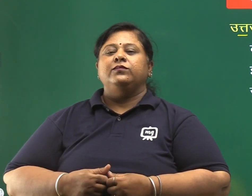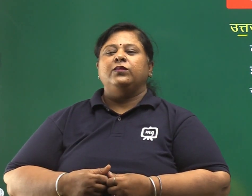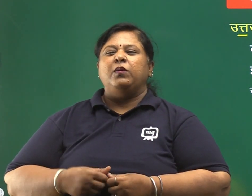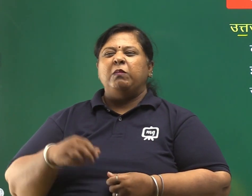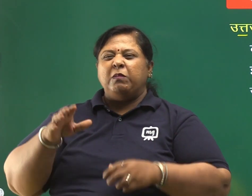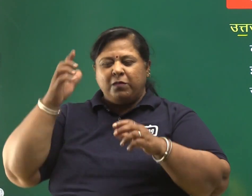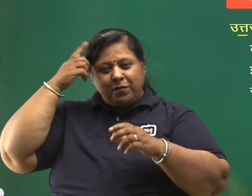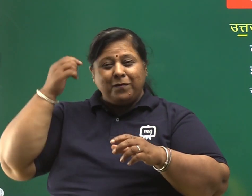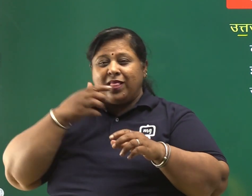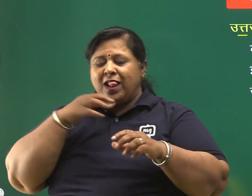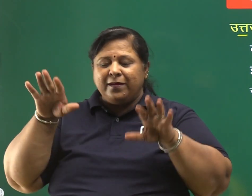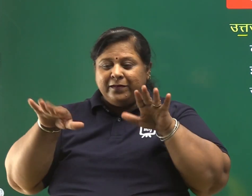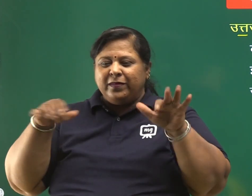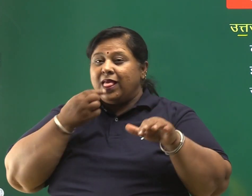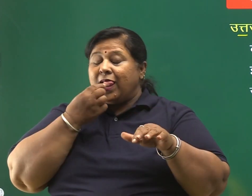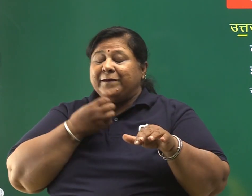मधुमक्खियों की तरह